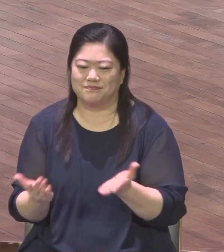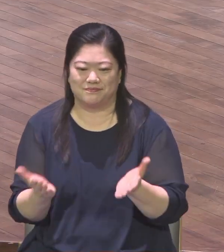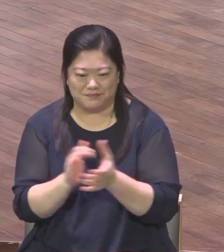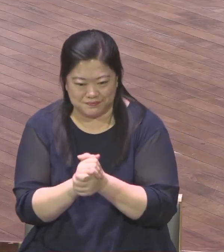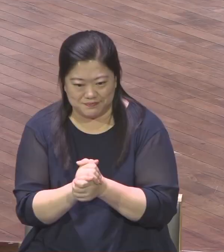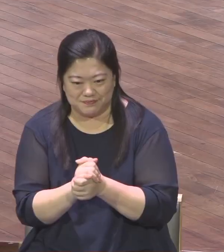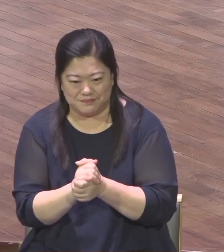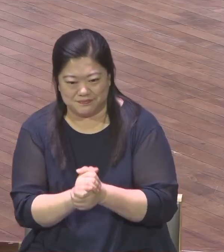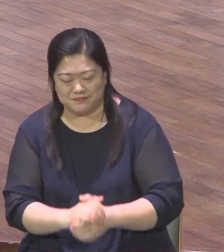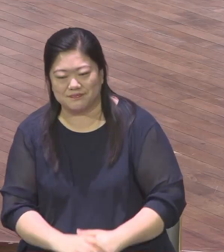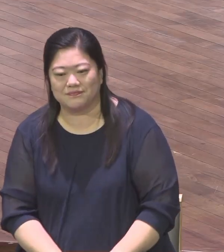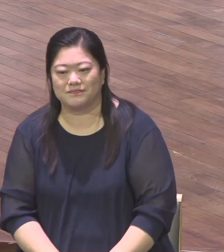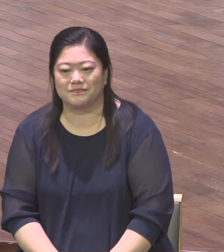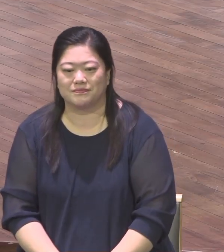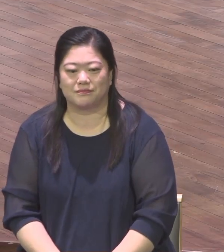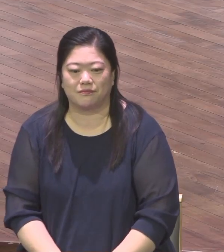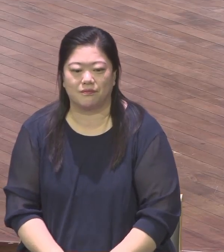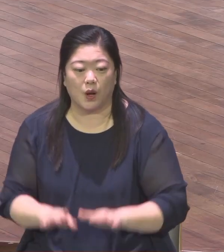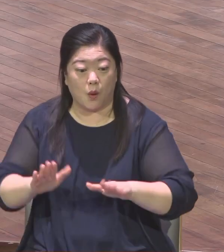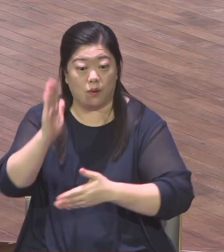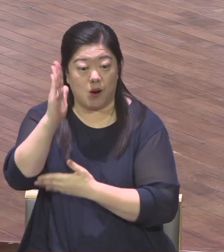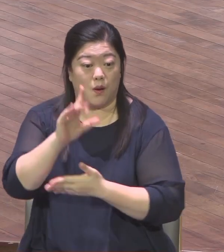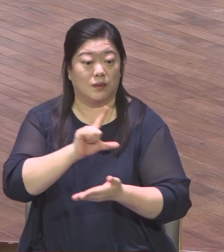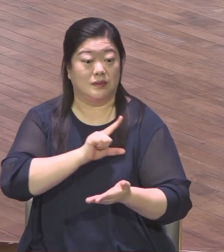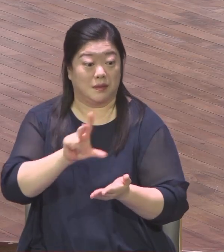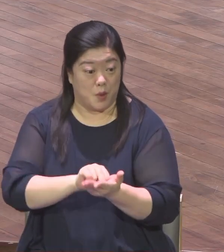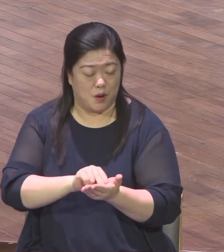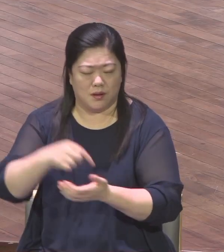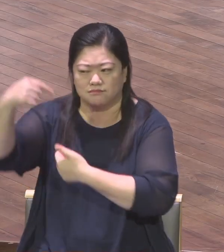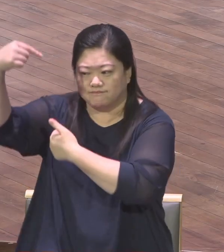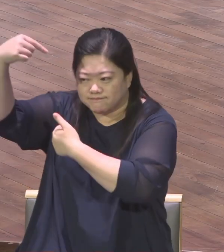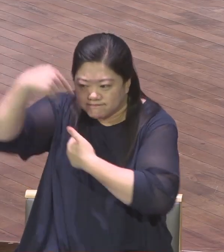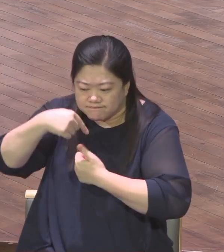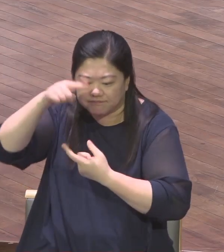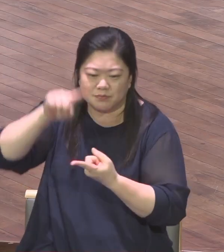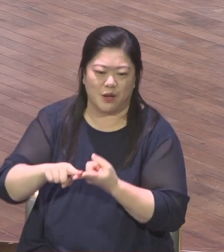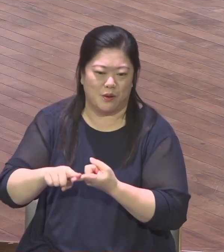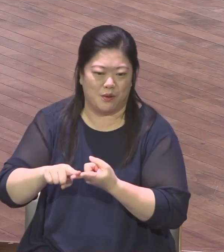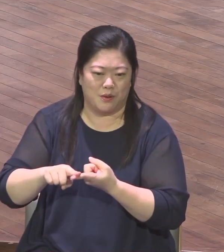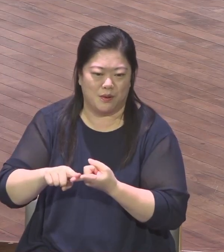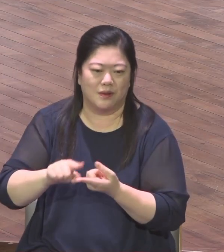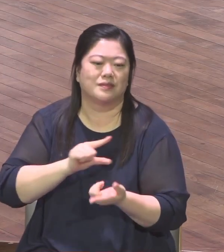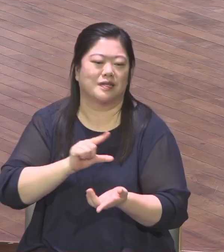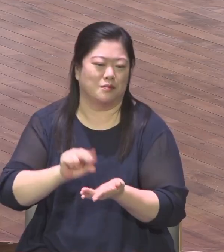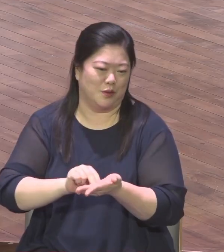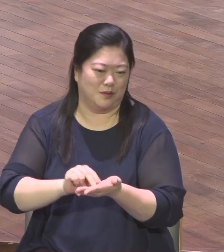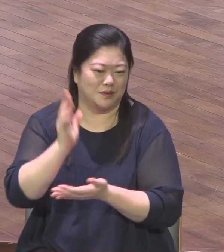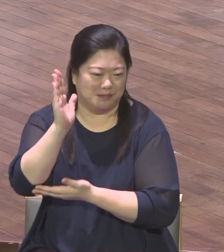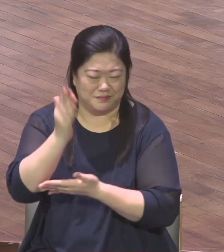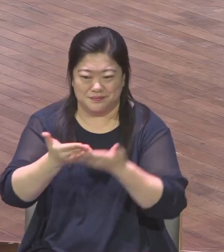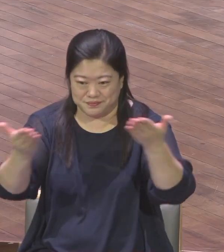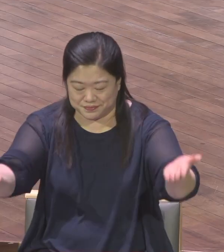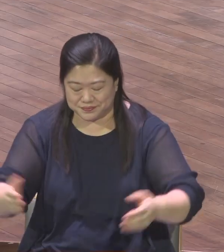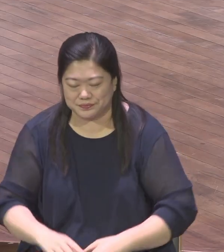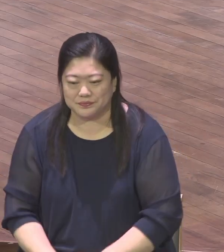하니라. 아멘. 말씀대로라는 제목으로 말씀을 드립니다. 인터넷에 보면